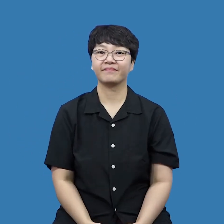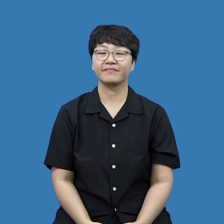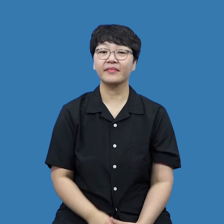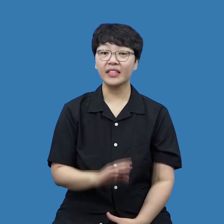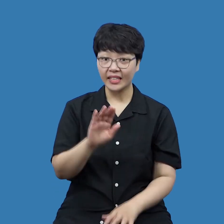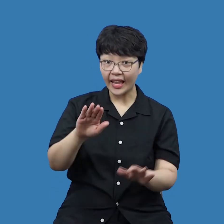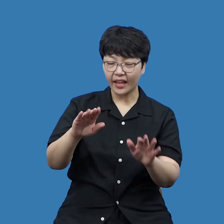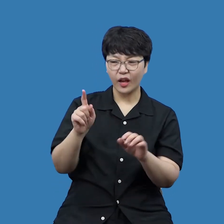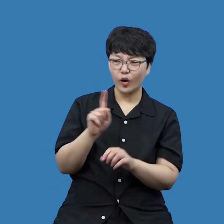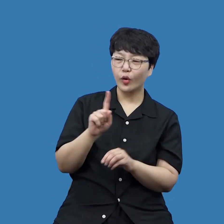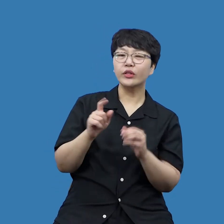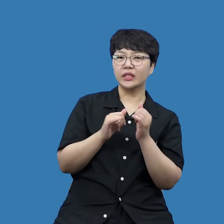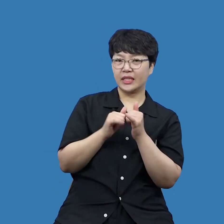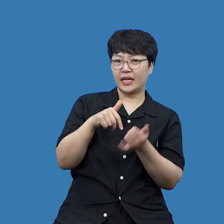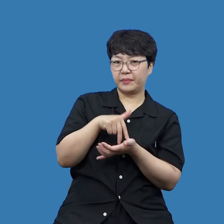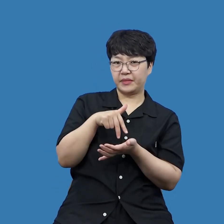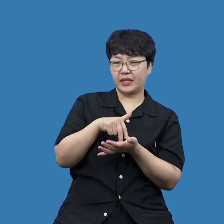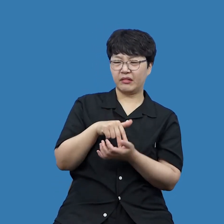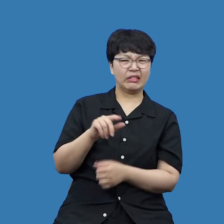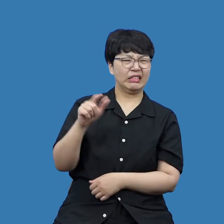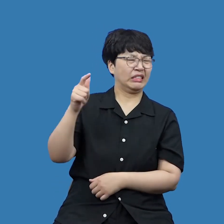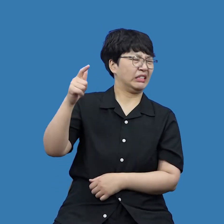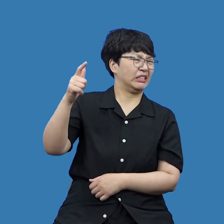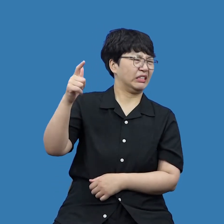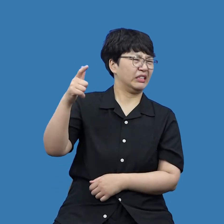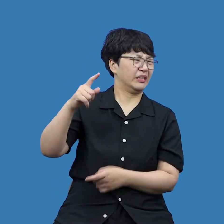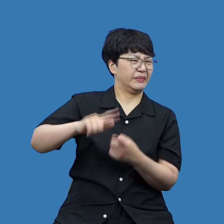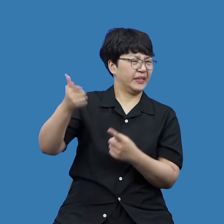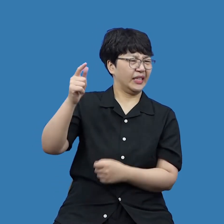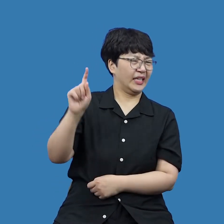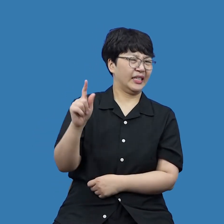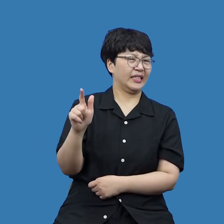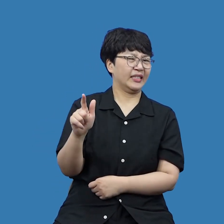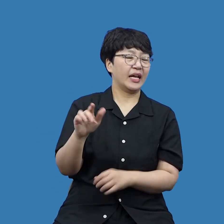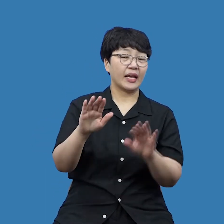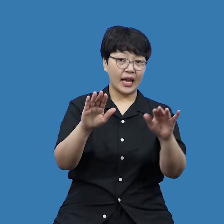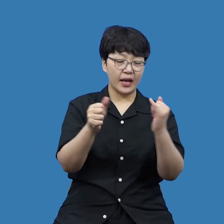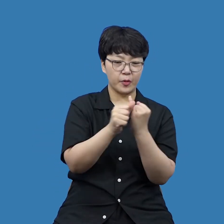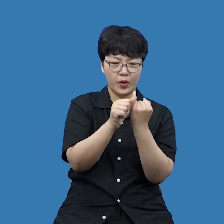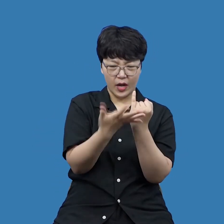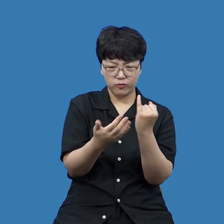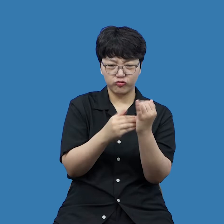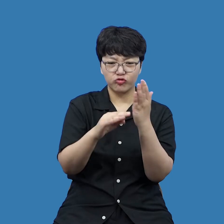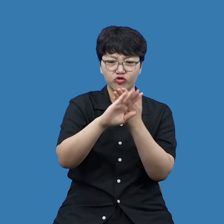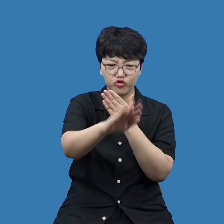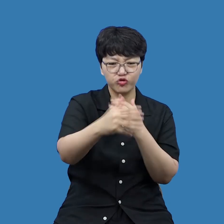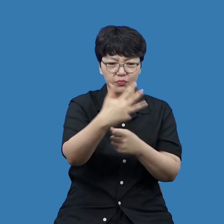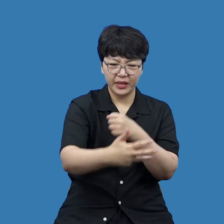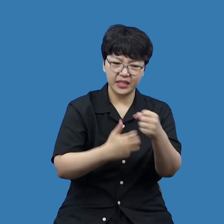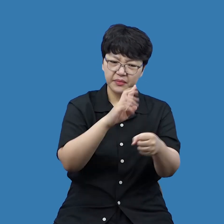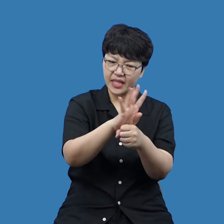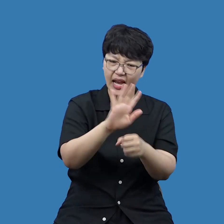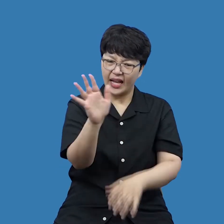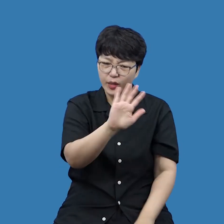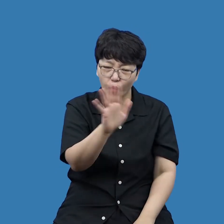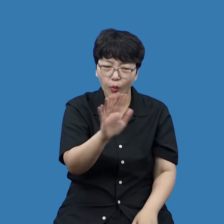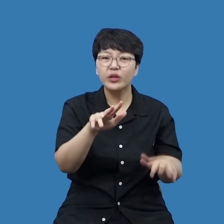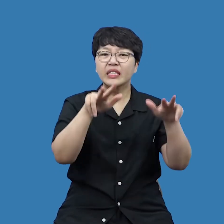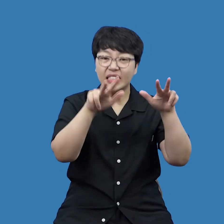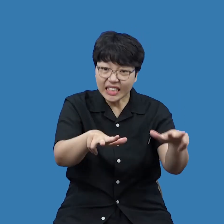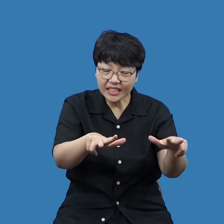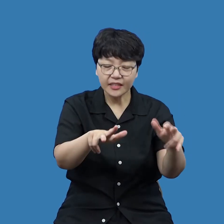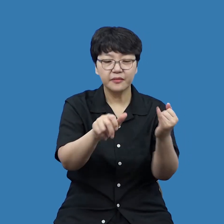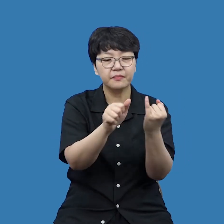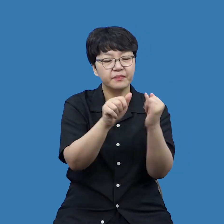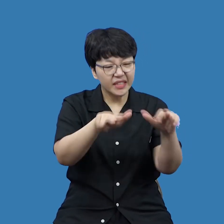어떤 학자에 따라서는 이게 꼭 과부가 되고 나서 84년이 흘렀다는 말이 아니라 그냥